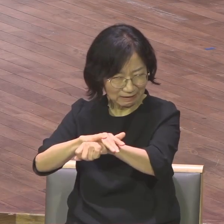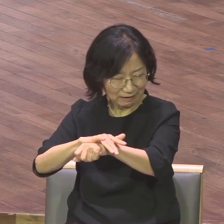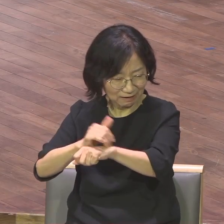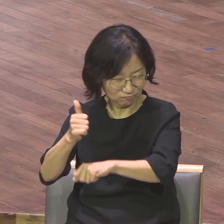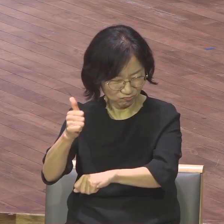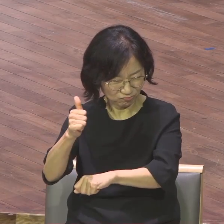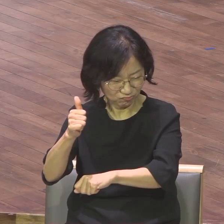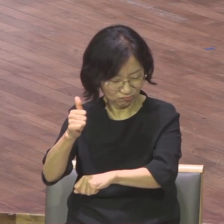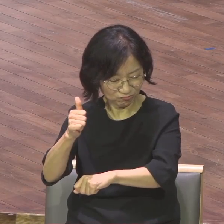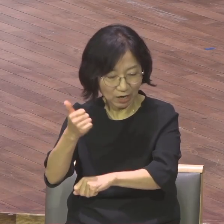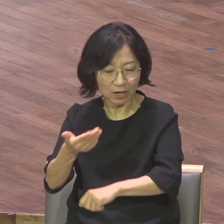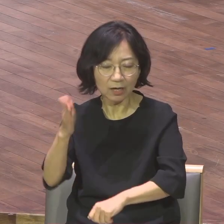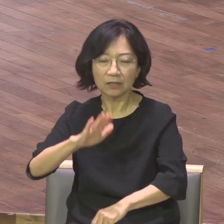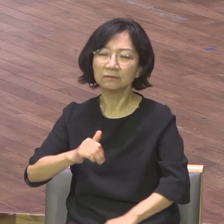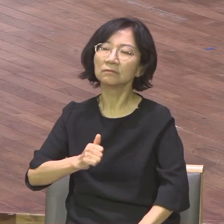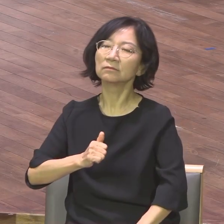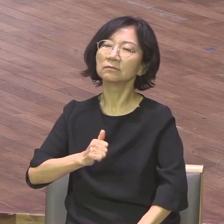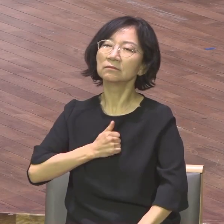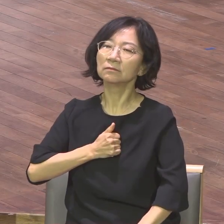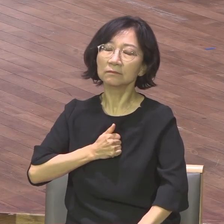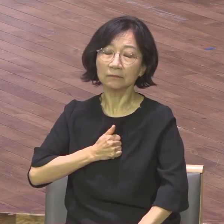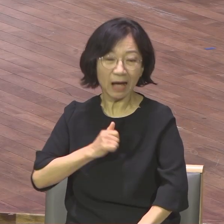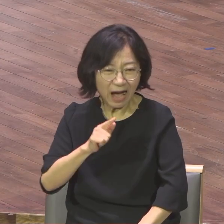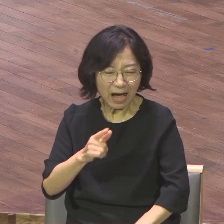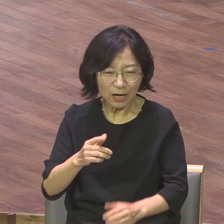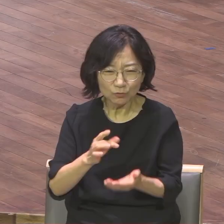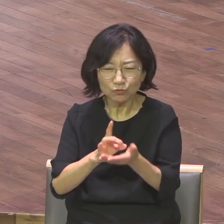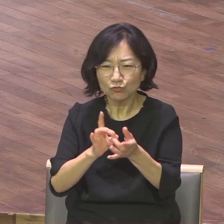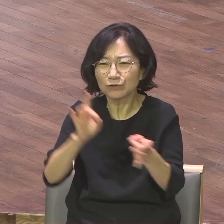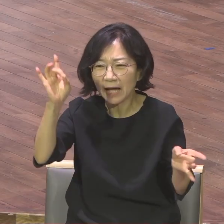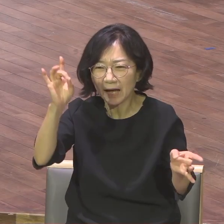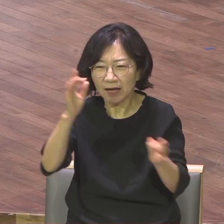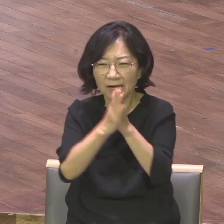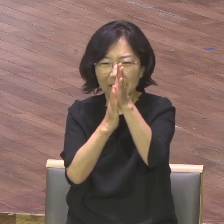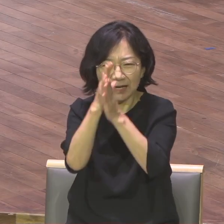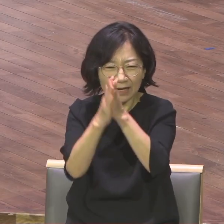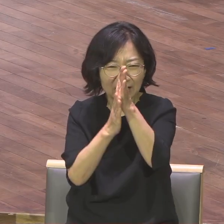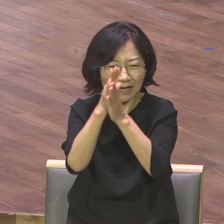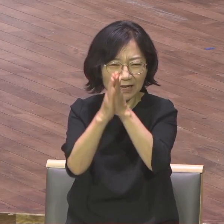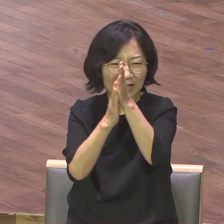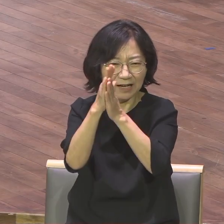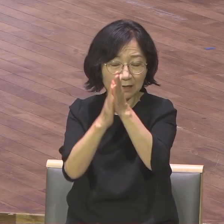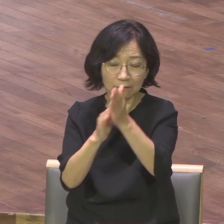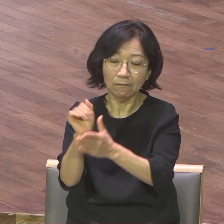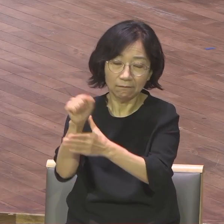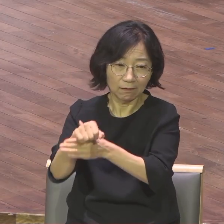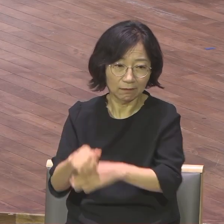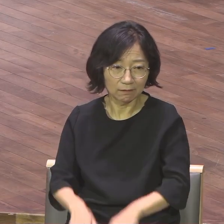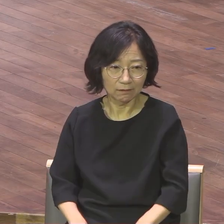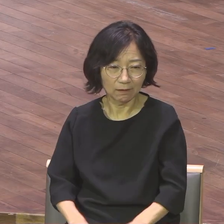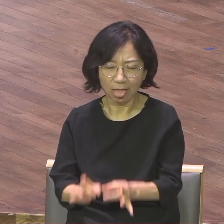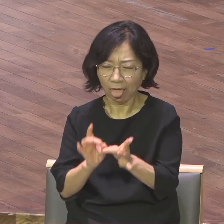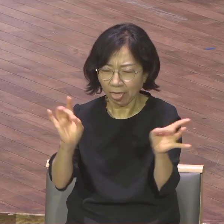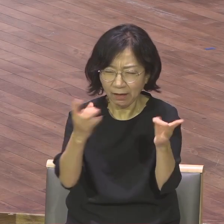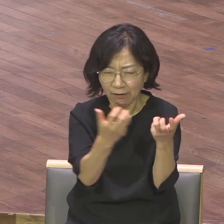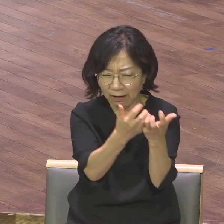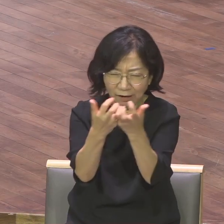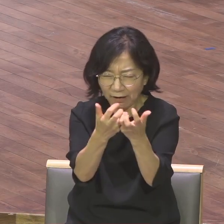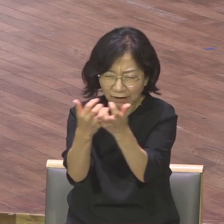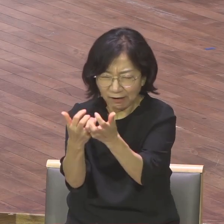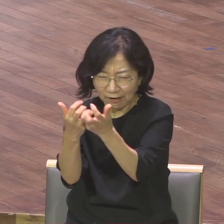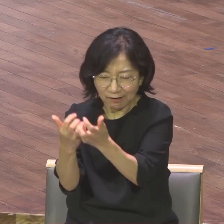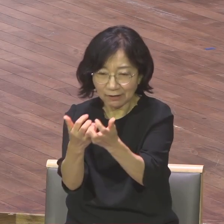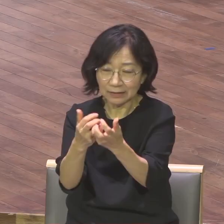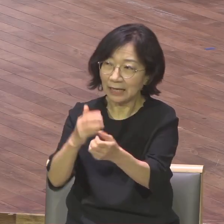그야말로 크게 잘못한 것이 우상숭배였어요. 이스라엘 나라를 그냥 우상 나라로 도별해 버렸어요.